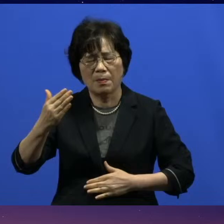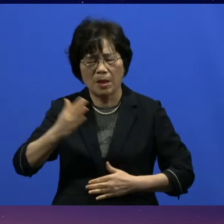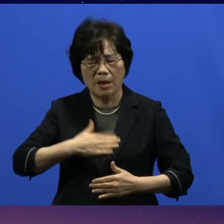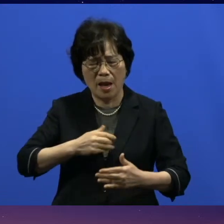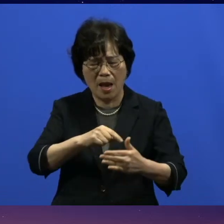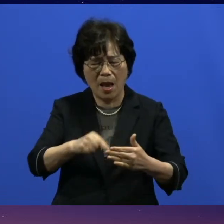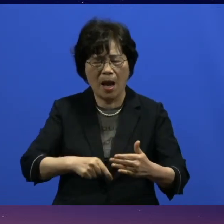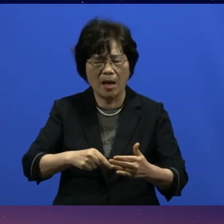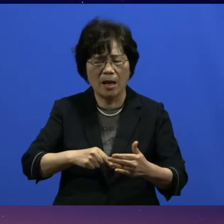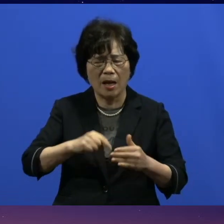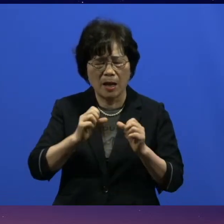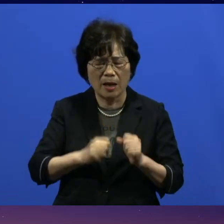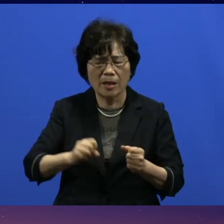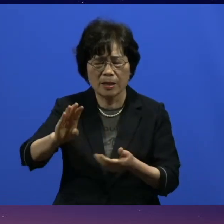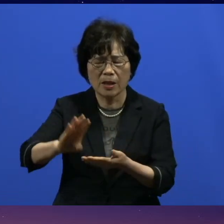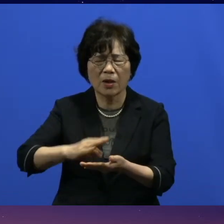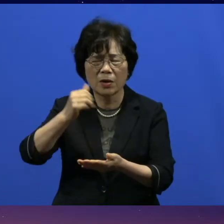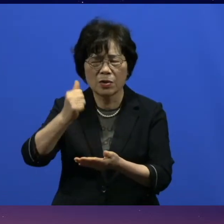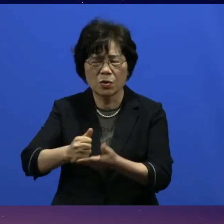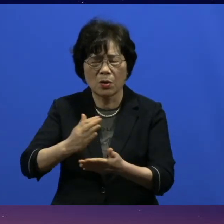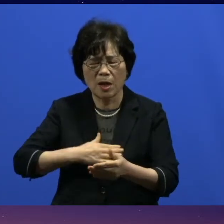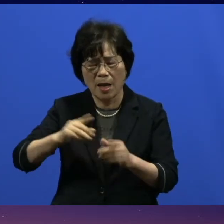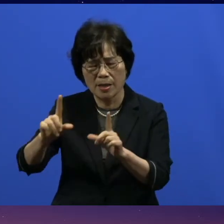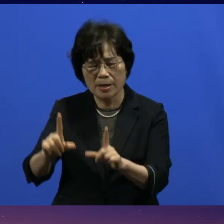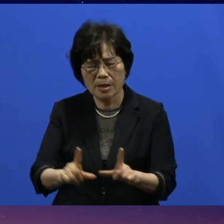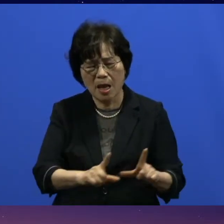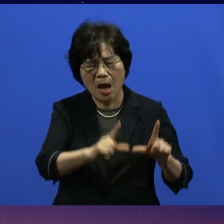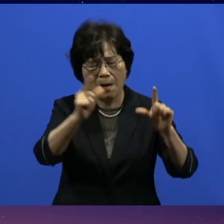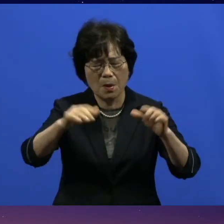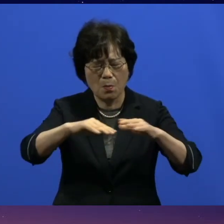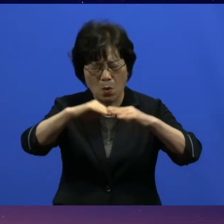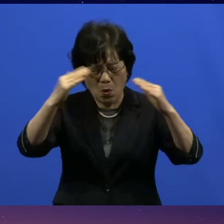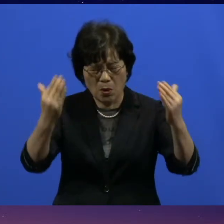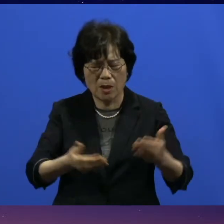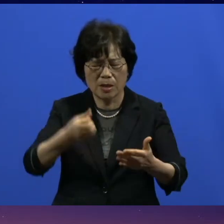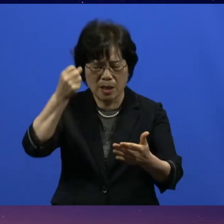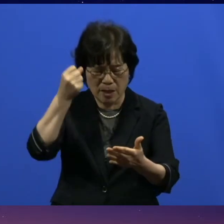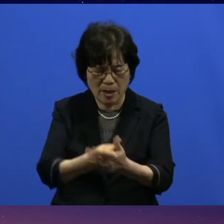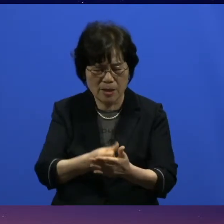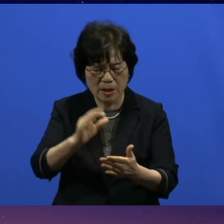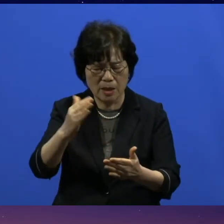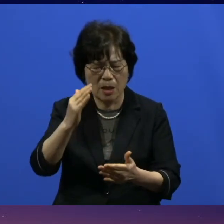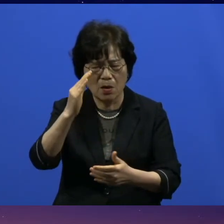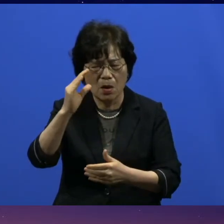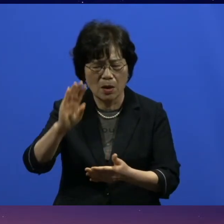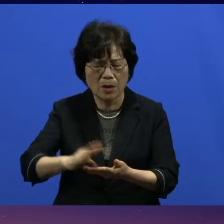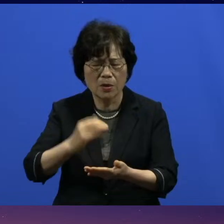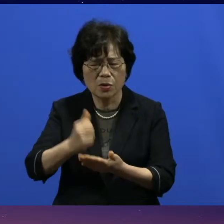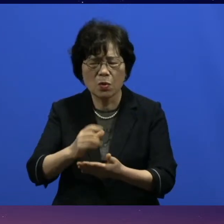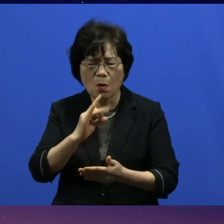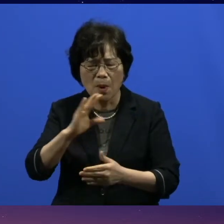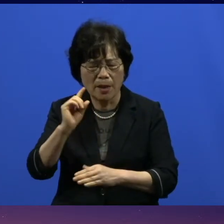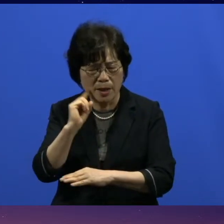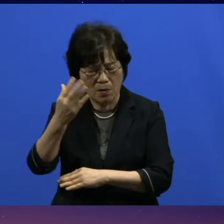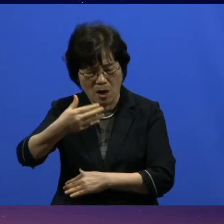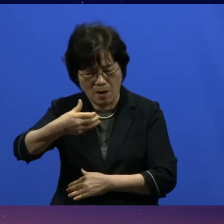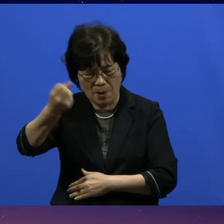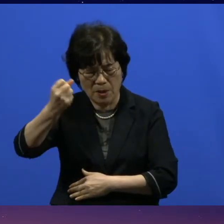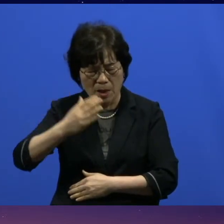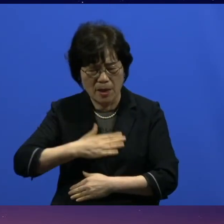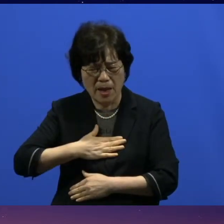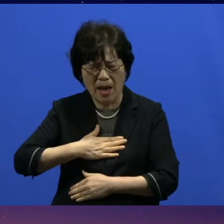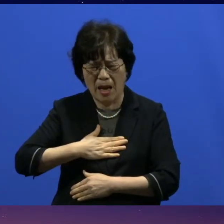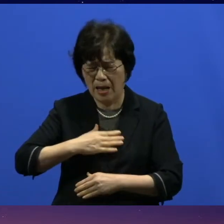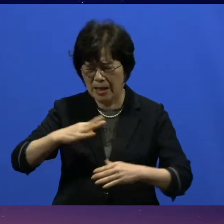안에 계신 그분이 내 삶의 모든 걸 결정하게 해야 합니다. 그리고 그분이 영광을 받으셔야 합니다. 내가 잘나고